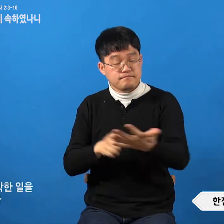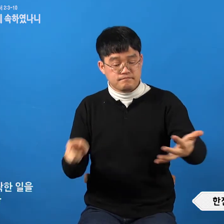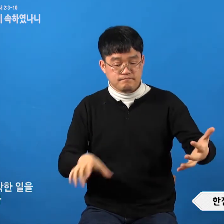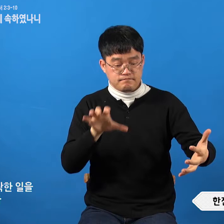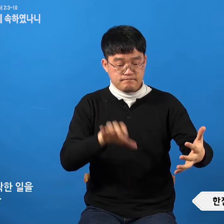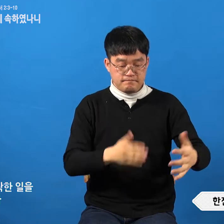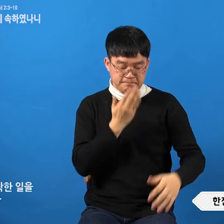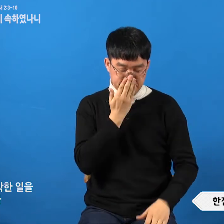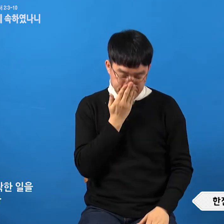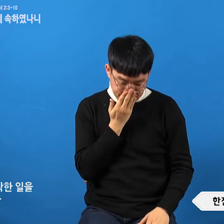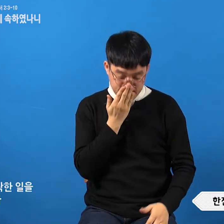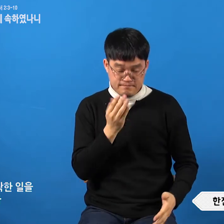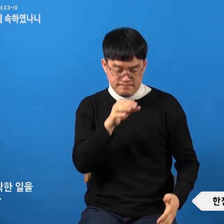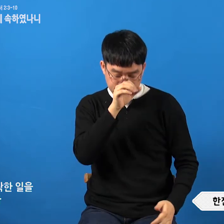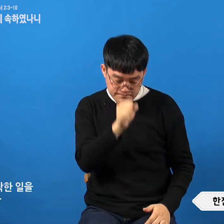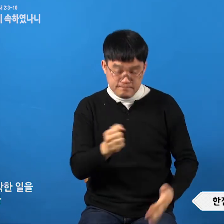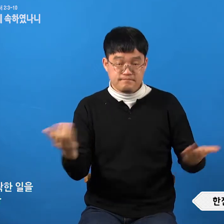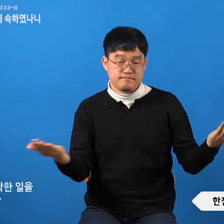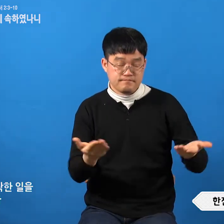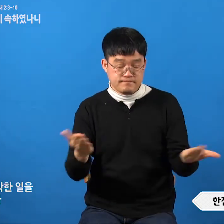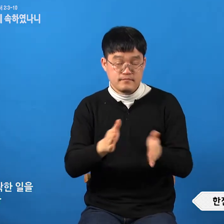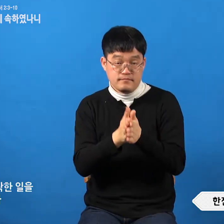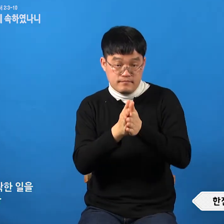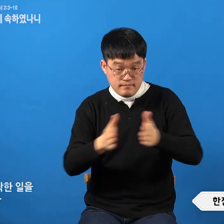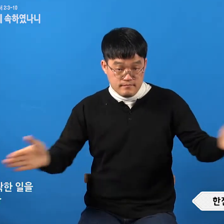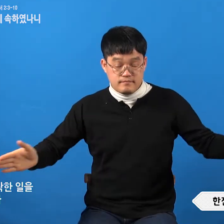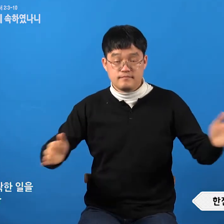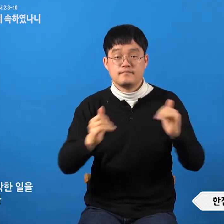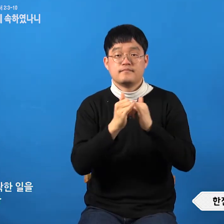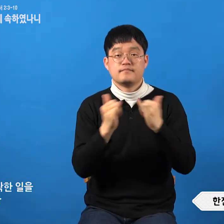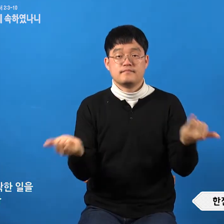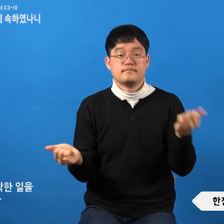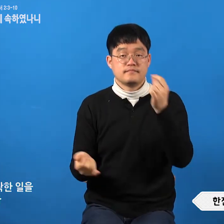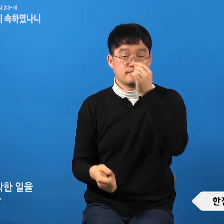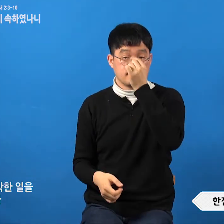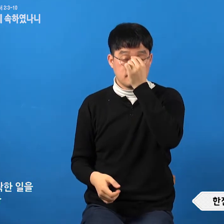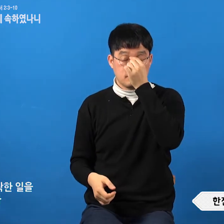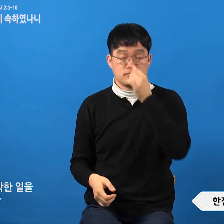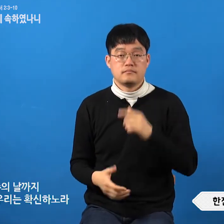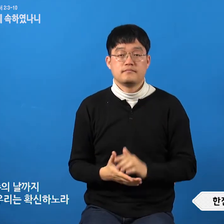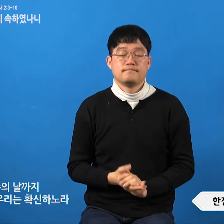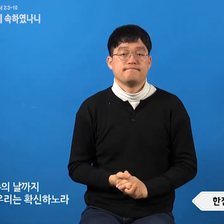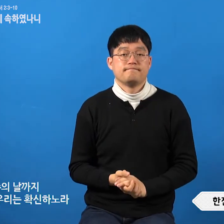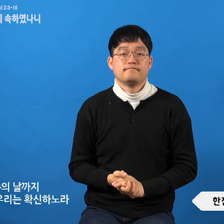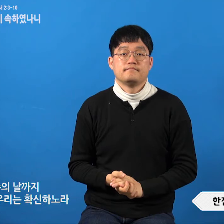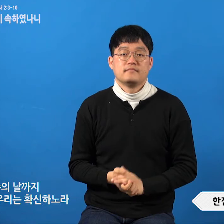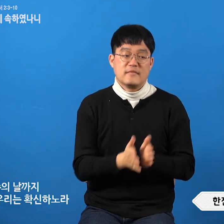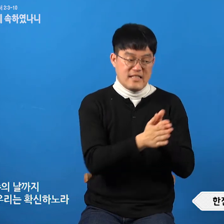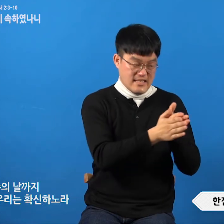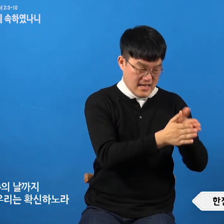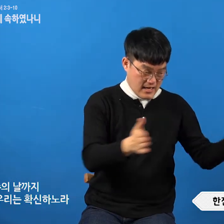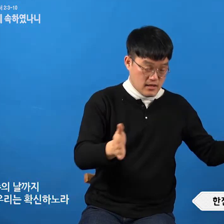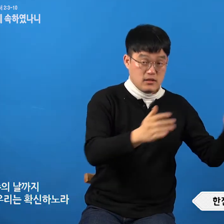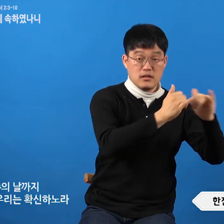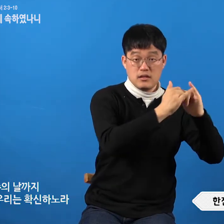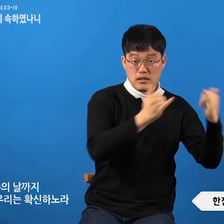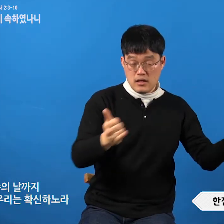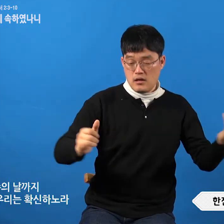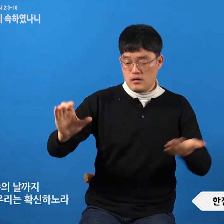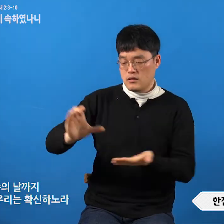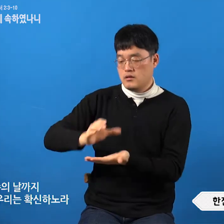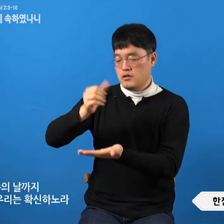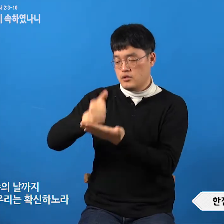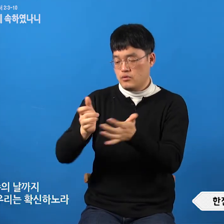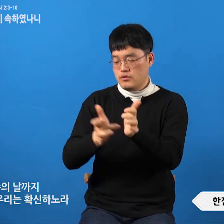일을 시작하신 이가, 착한 일은 구원입니다. 너희 안에서 착한 일을 시작하신 이가